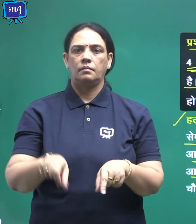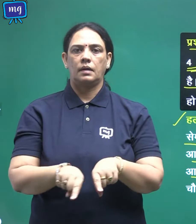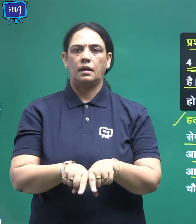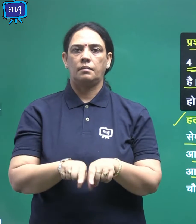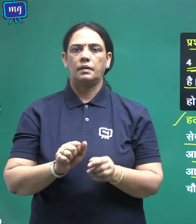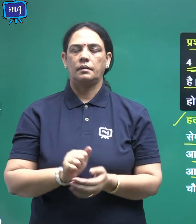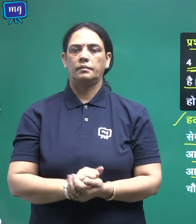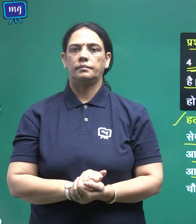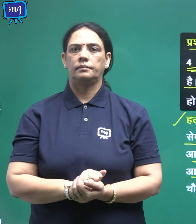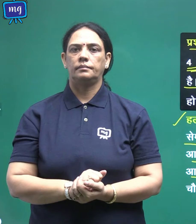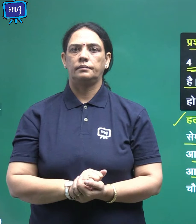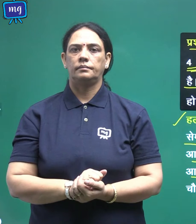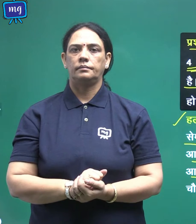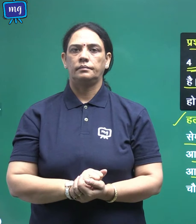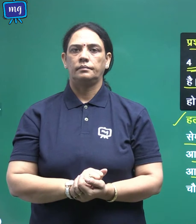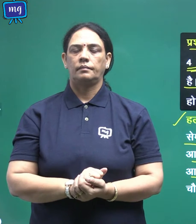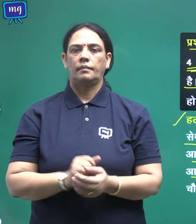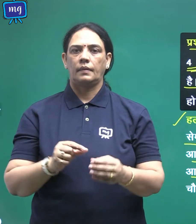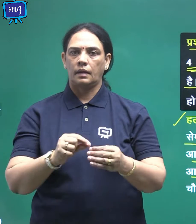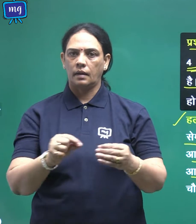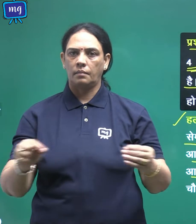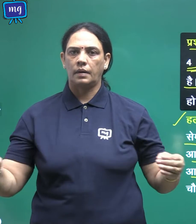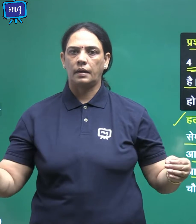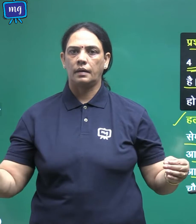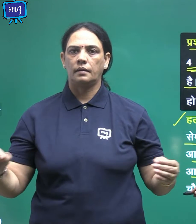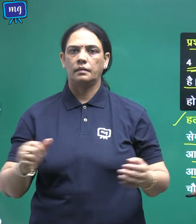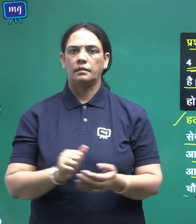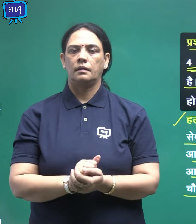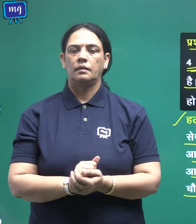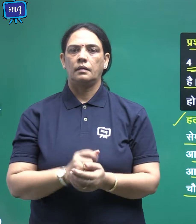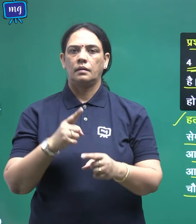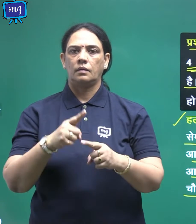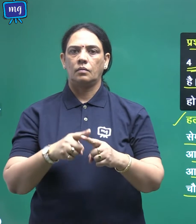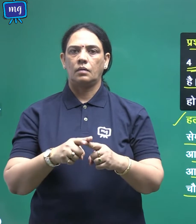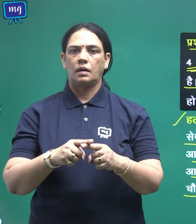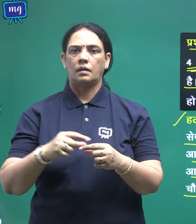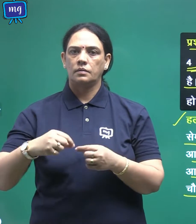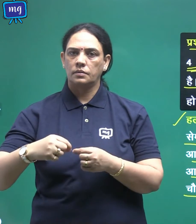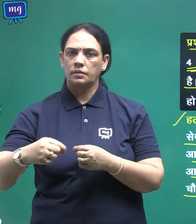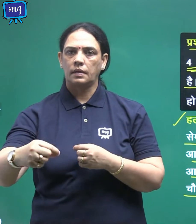बराबर लंबाई गुणा चौड़ाई।